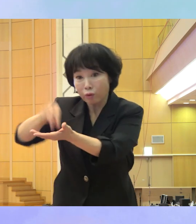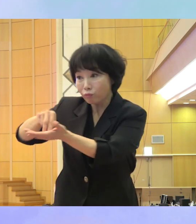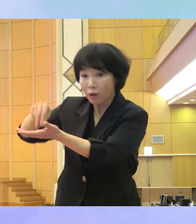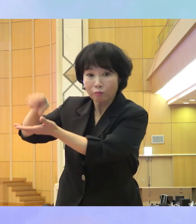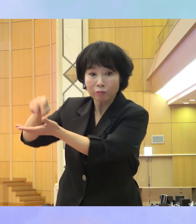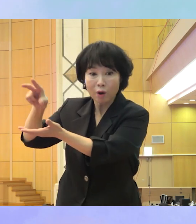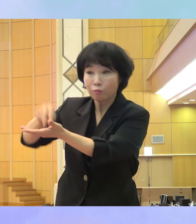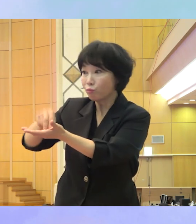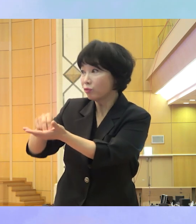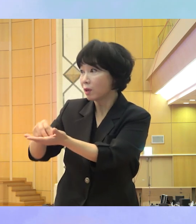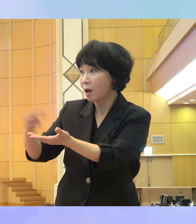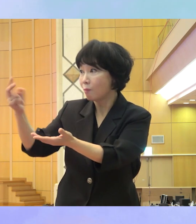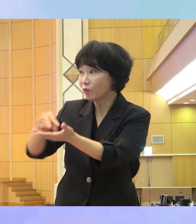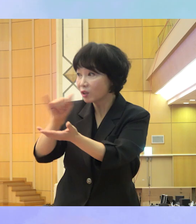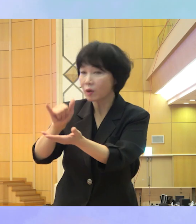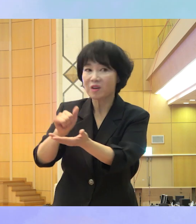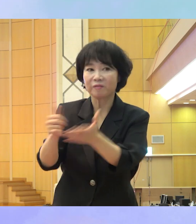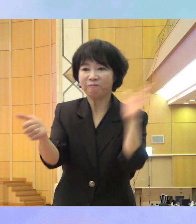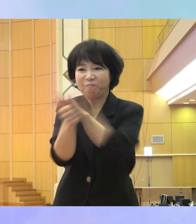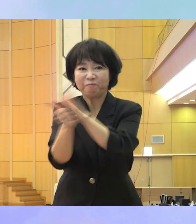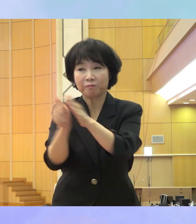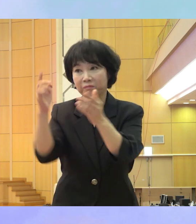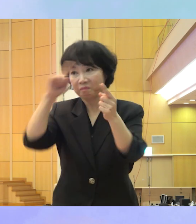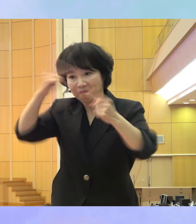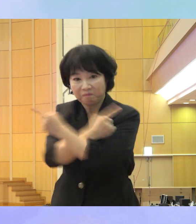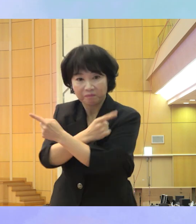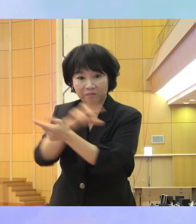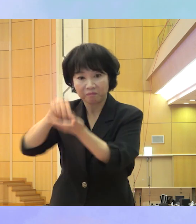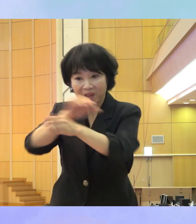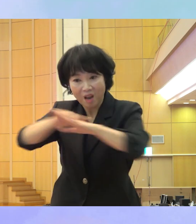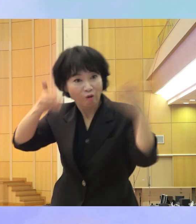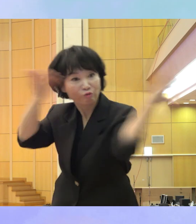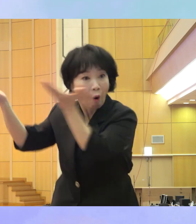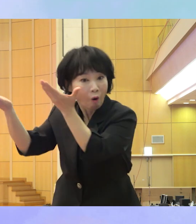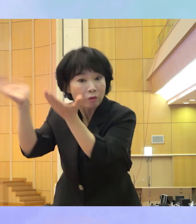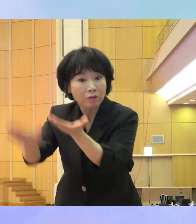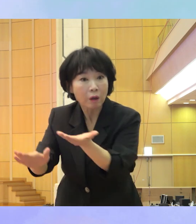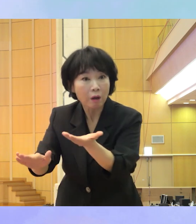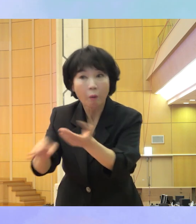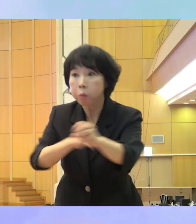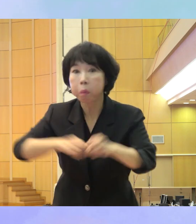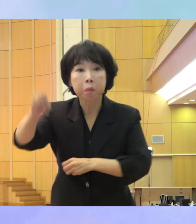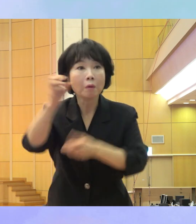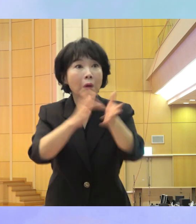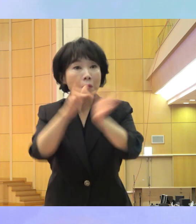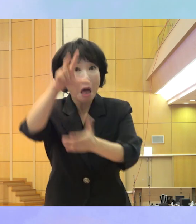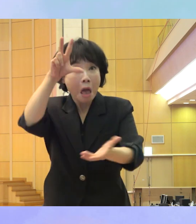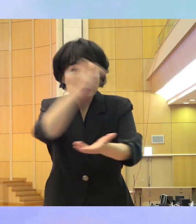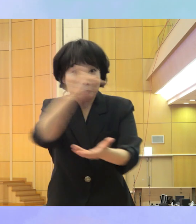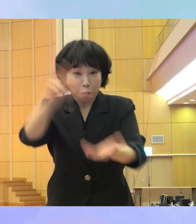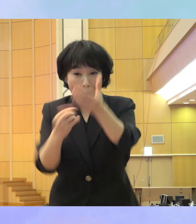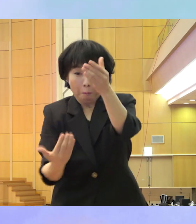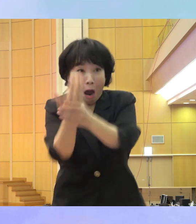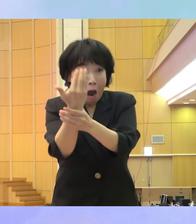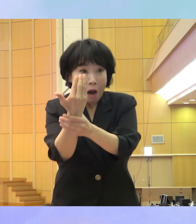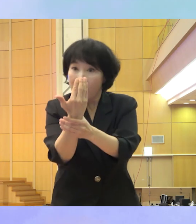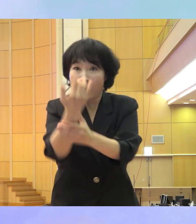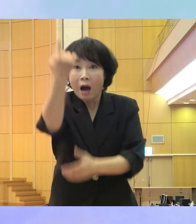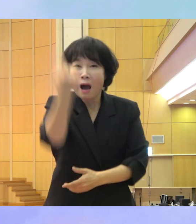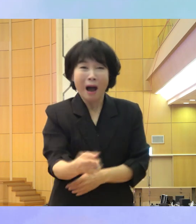문제가 다가오지 않도록 주님께서 막아주시고 지켜주시고 함께 해주셔야 되는데, 하물며 예수님에게 이런 문제가 다가올 리가